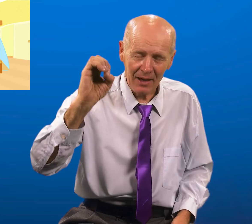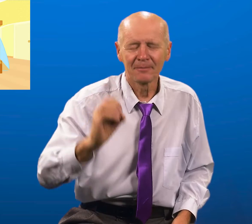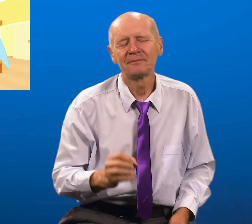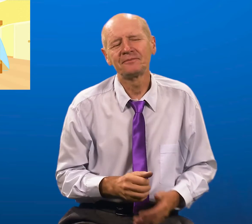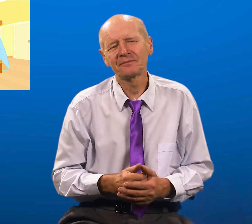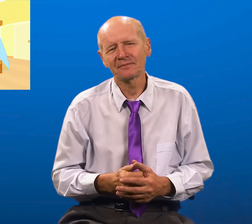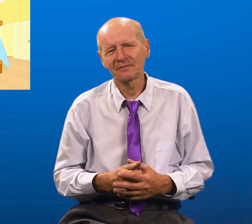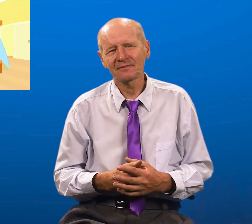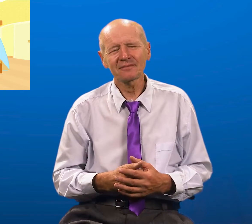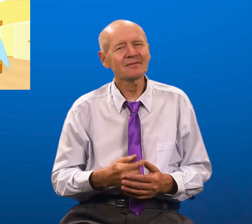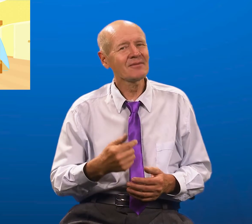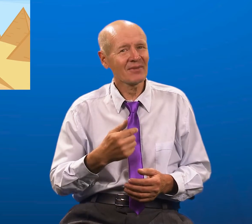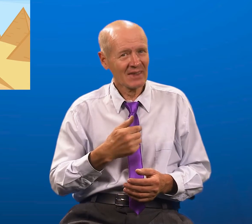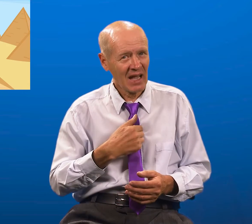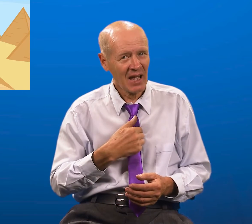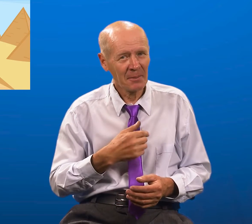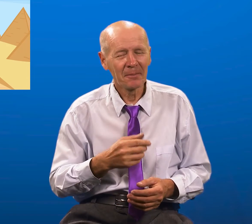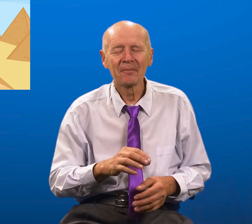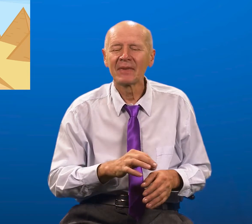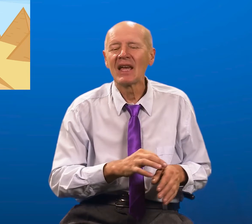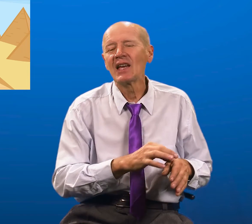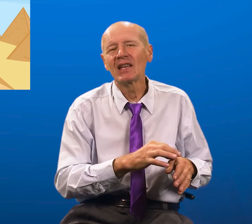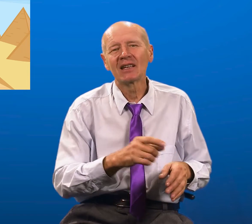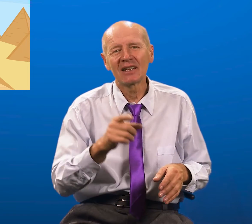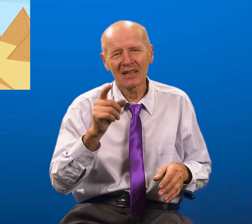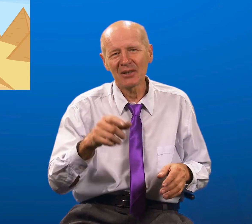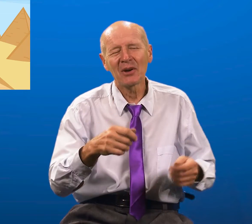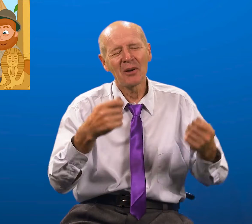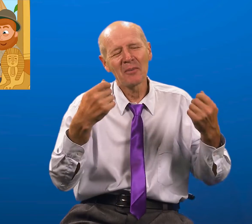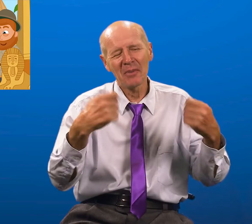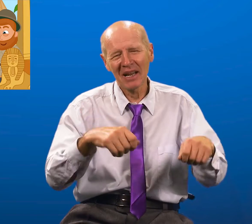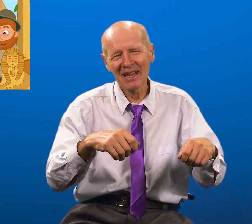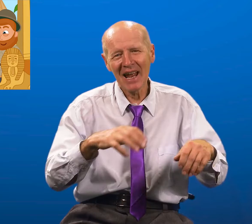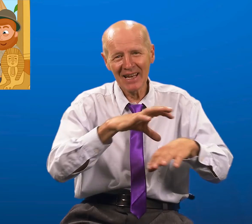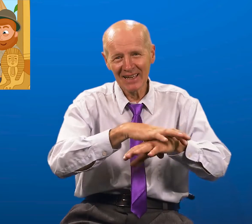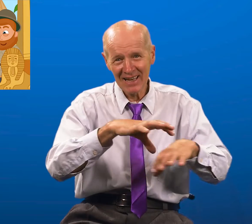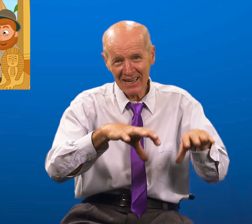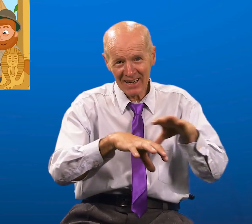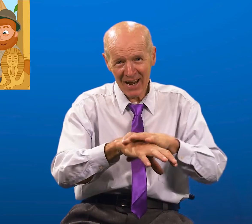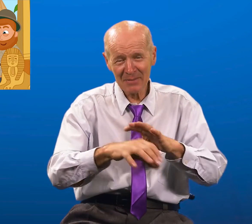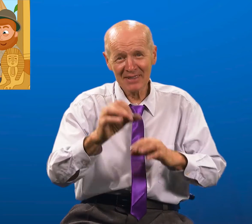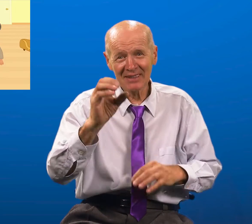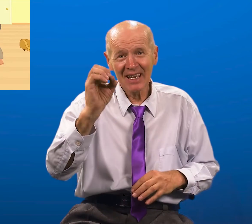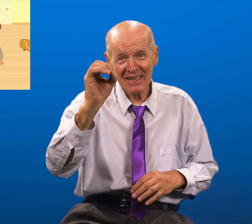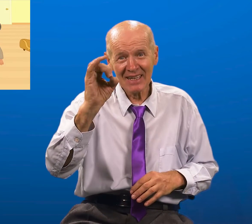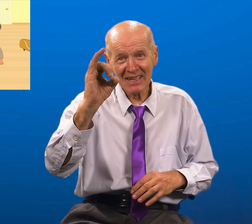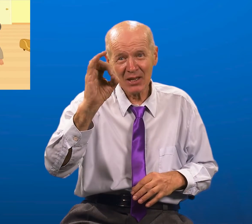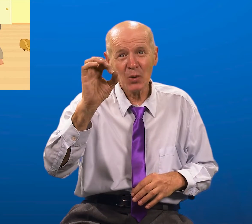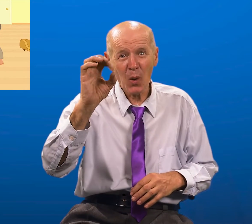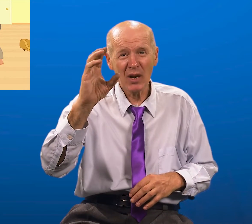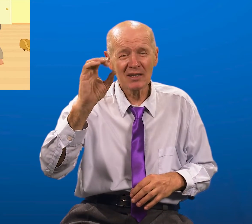Я тоже хочу в Египет. Вита хочет, чтобы ее продали в рабство. Не смейтесь, я